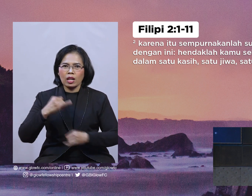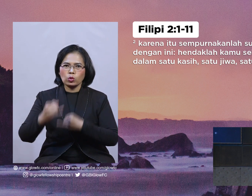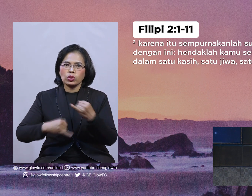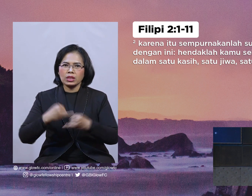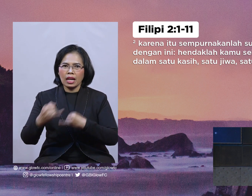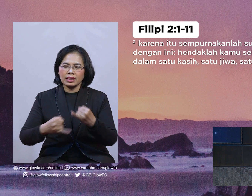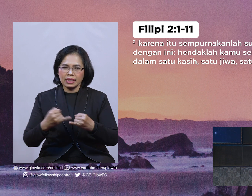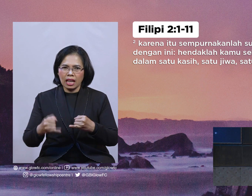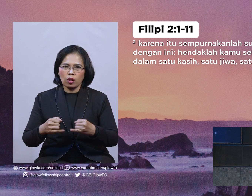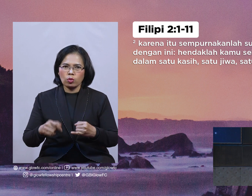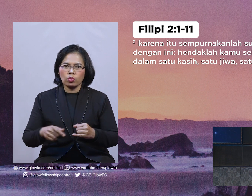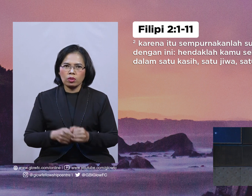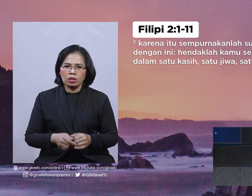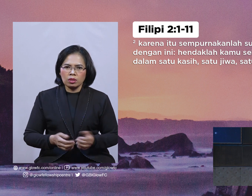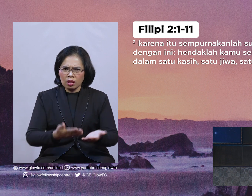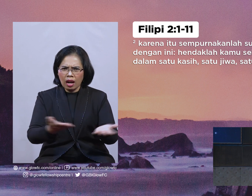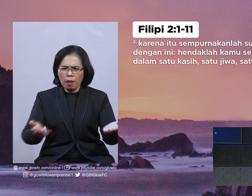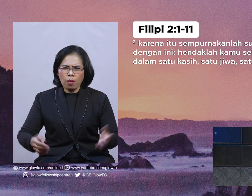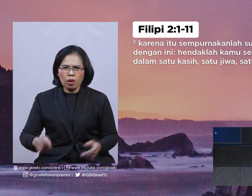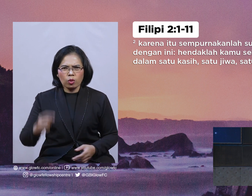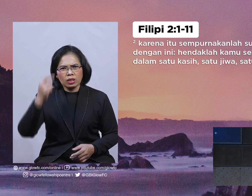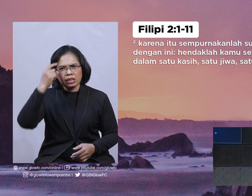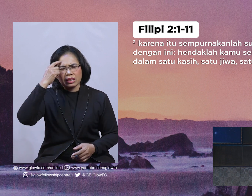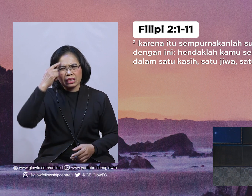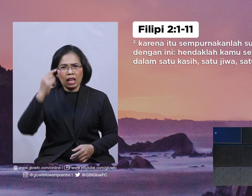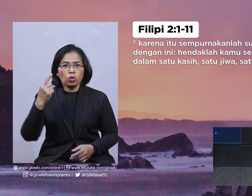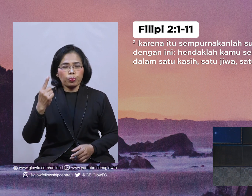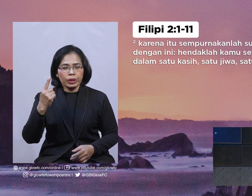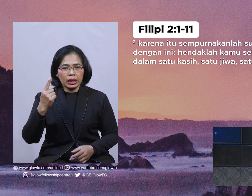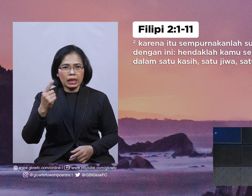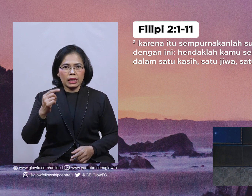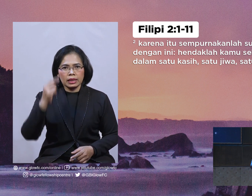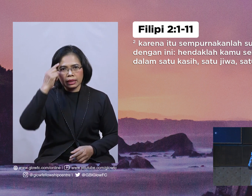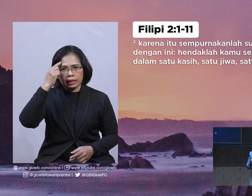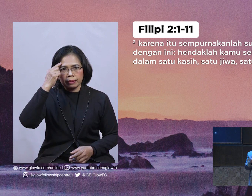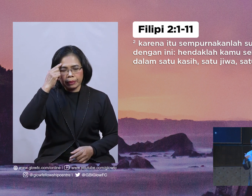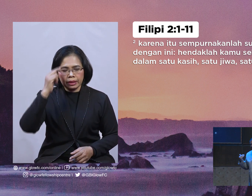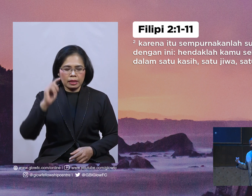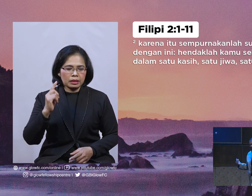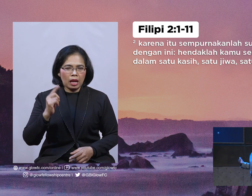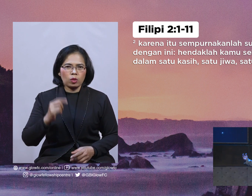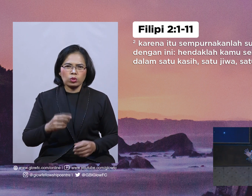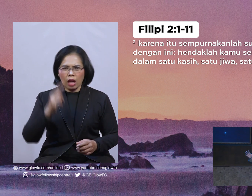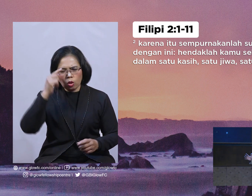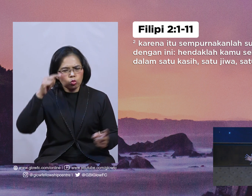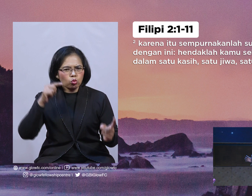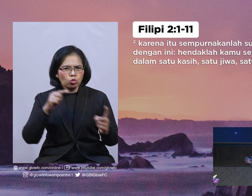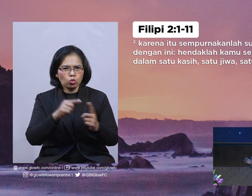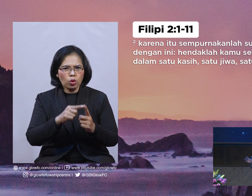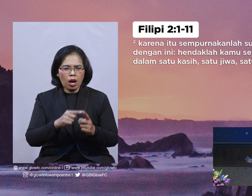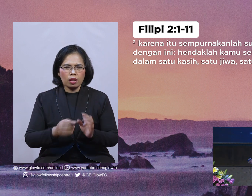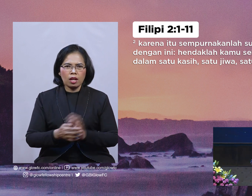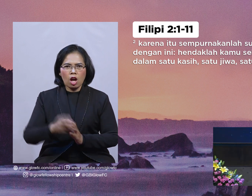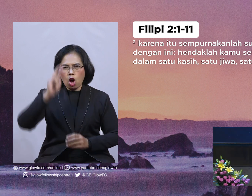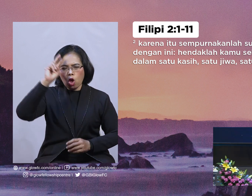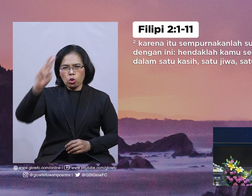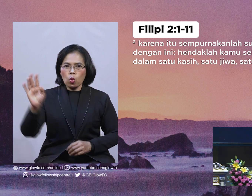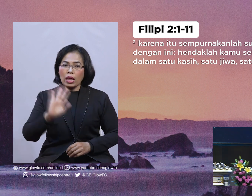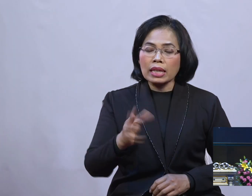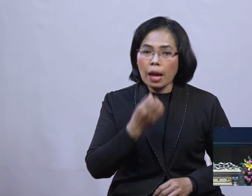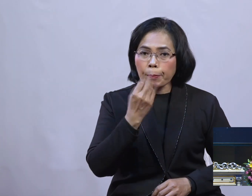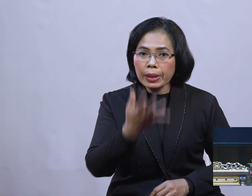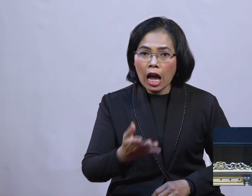ini hendaklah kamu Sehati sepikir dalam satu kasih satu jiwa satu tujuan Tuhan gak suruh kita jadi seragam